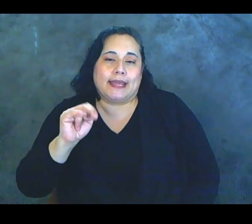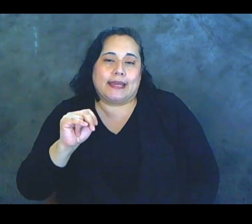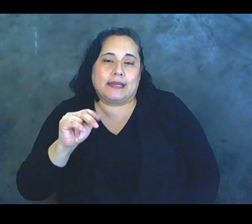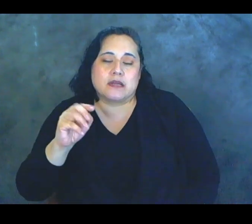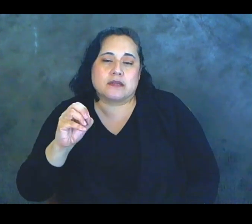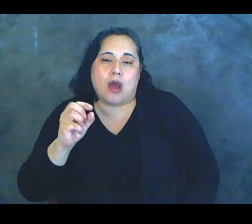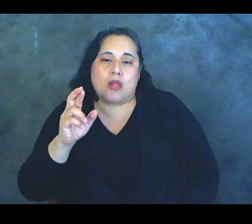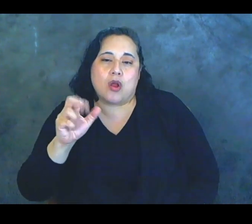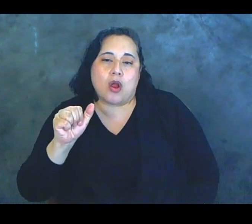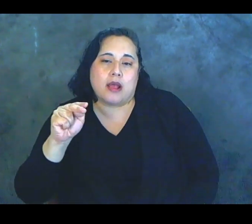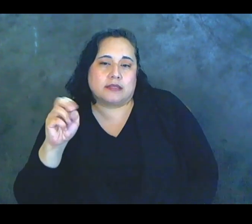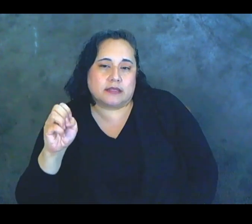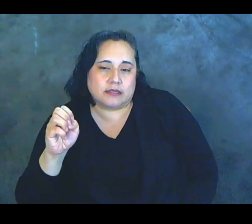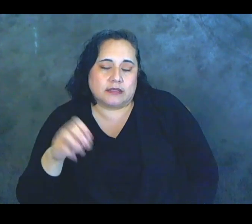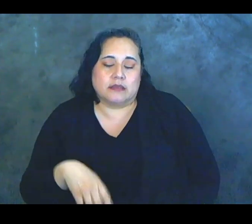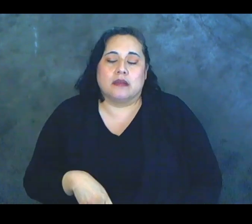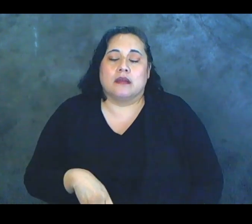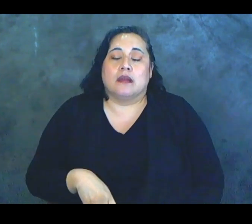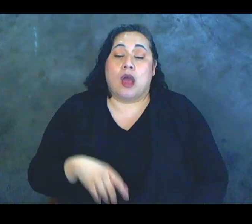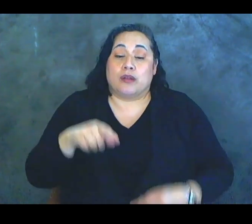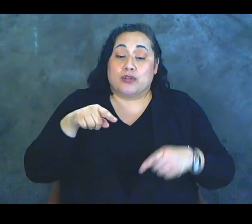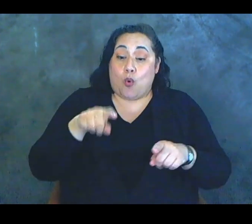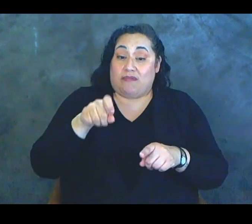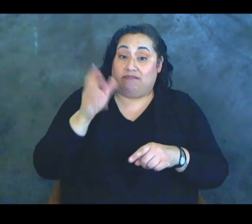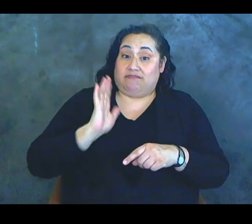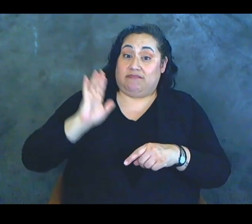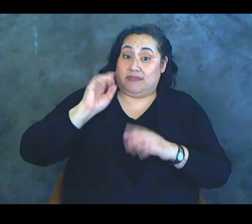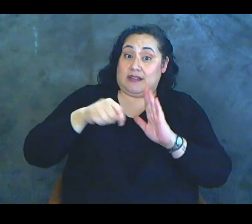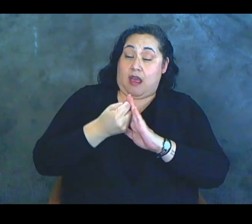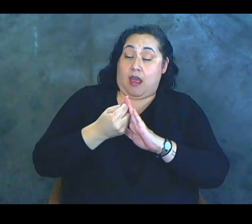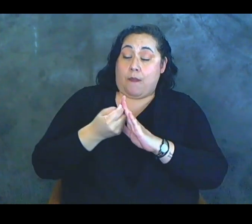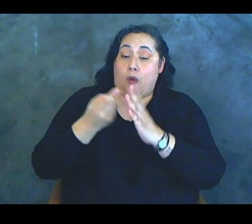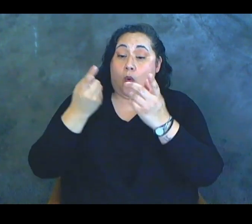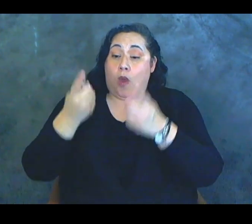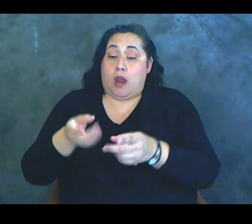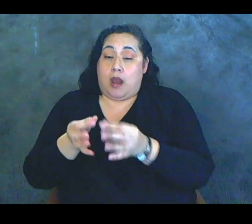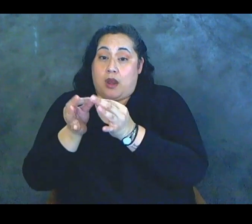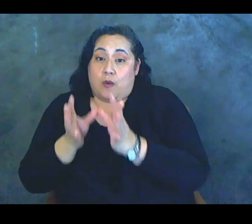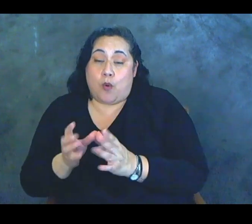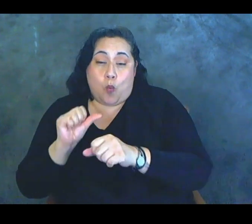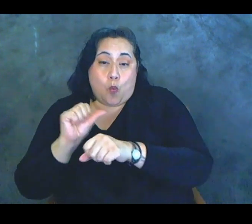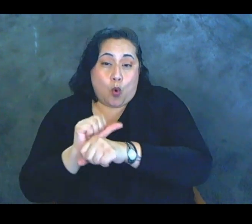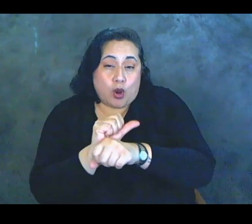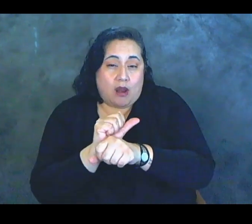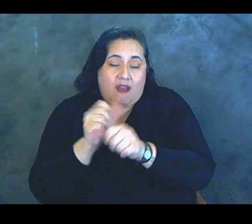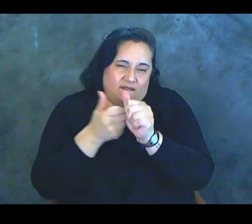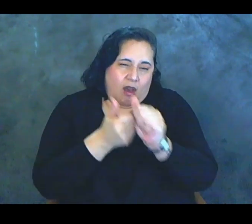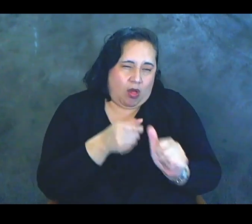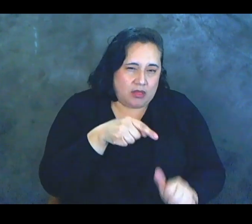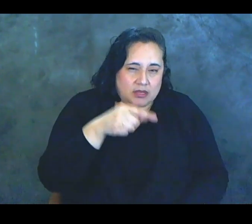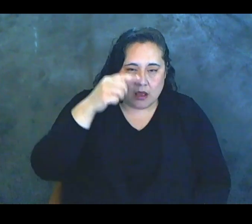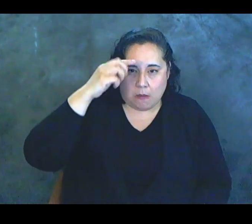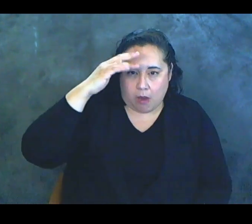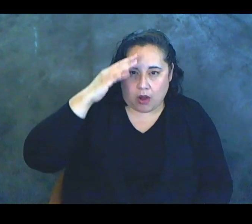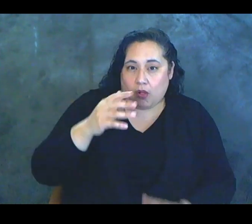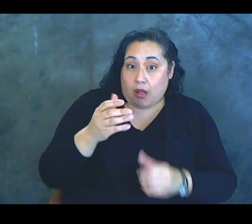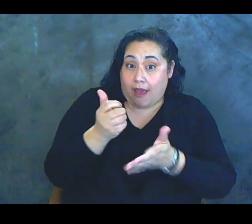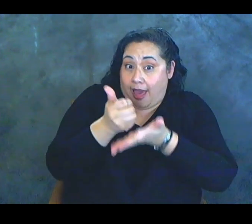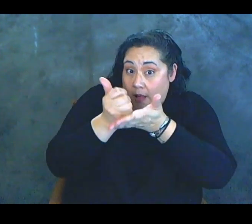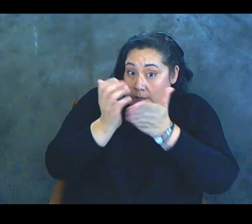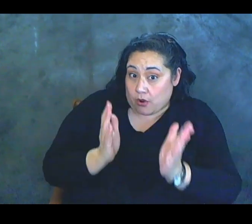En este tiempo, cuando los intérpretes estaban trabajando bajo el modelo de ayudante,